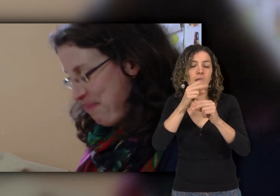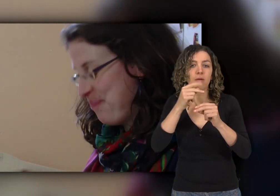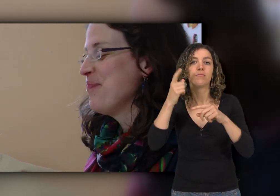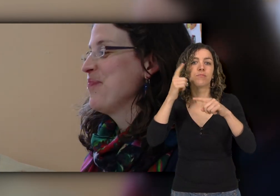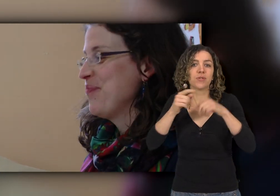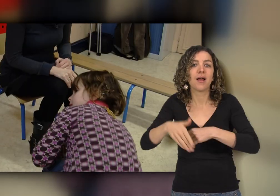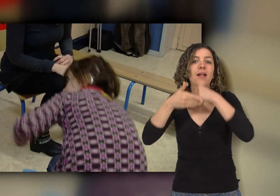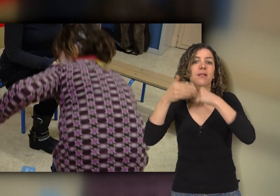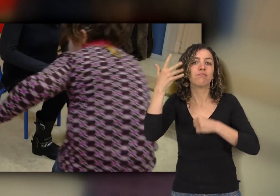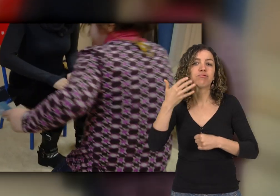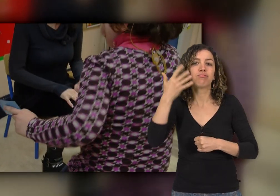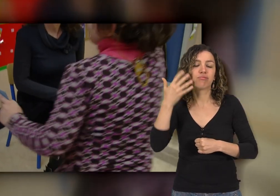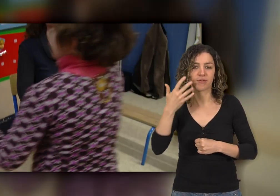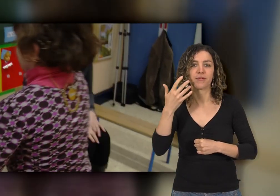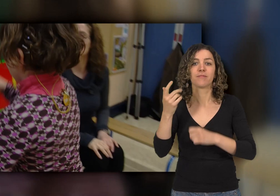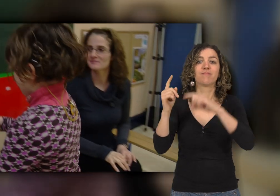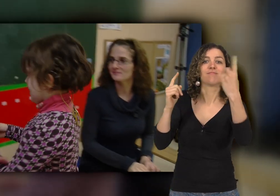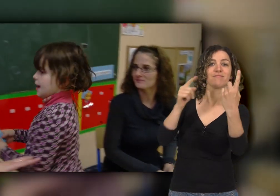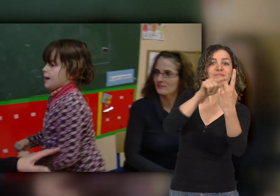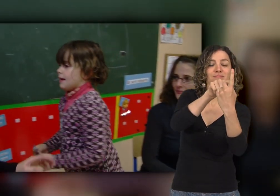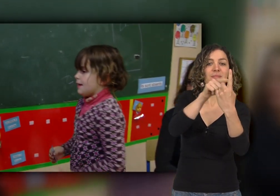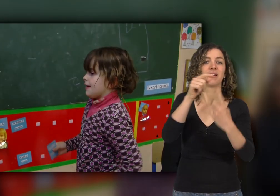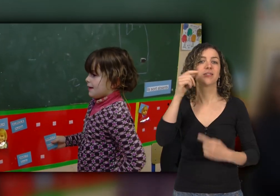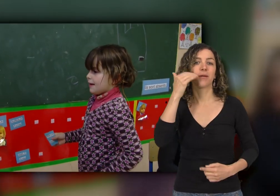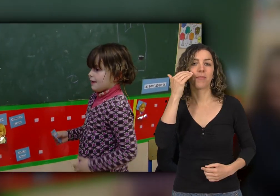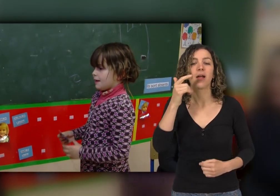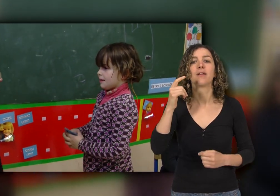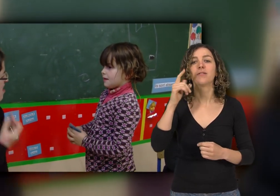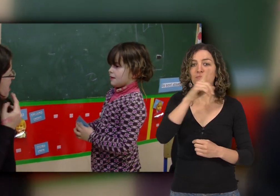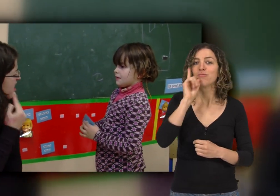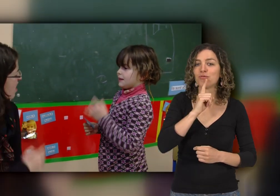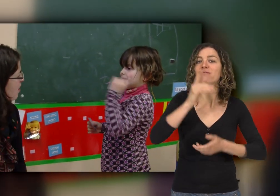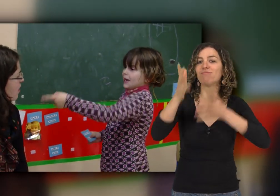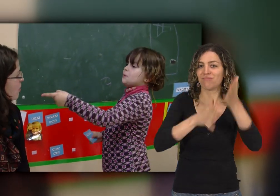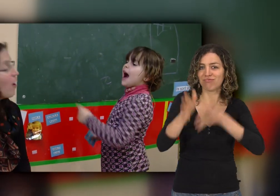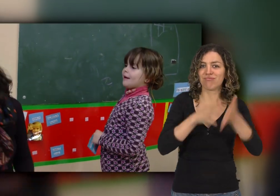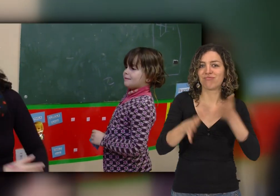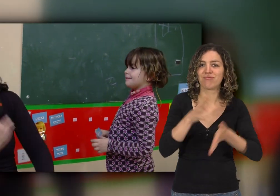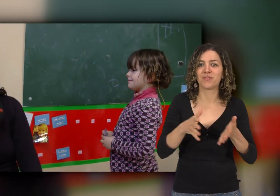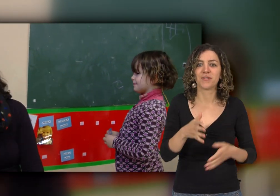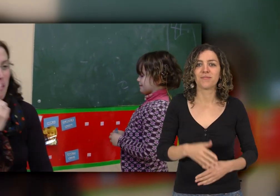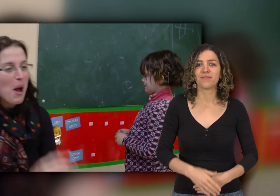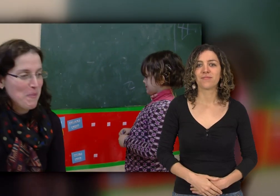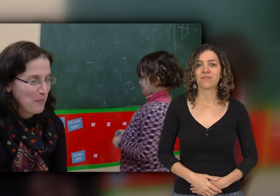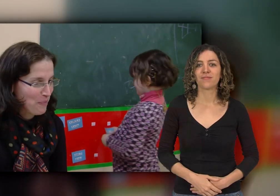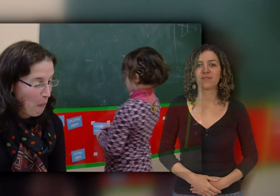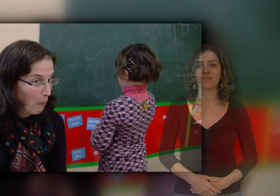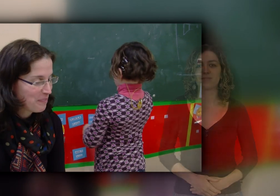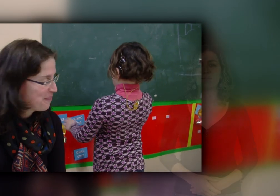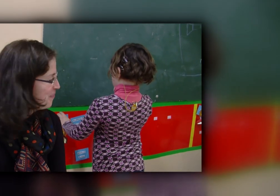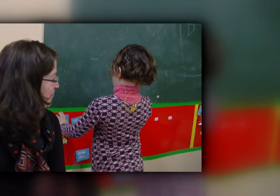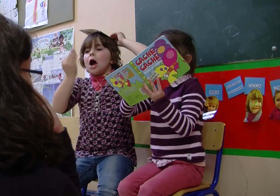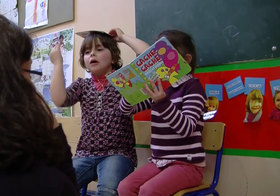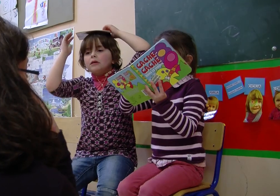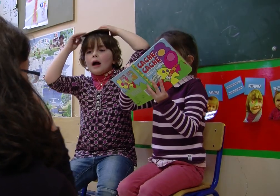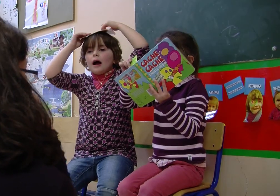lieu toutes les après-midi en maternelle. Isabelle, sourde, signe, et Aline, entendante, parle en français.